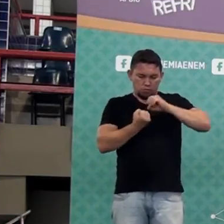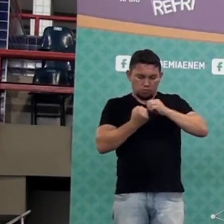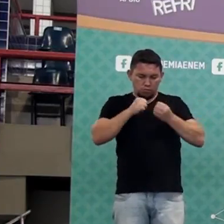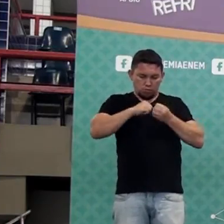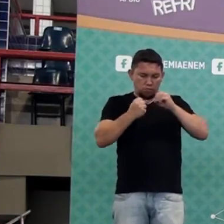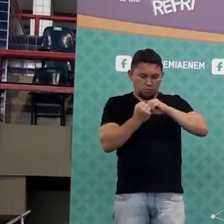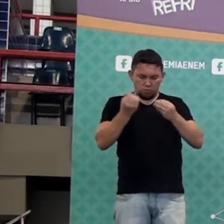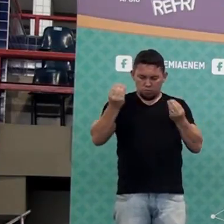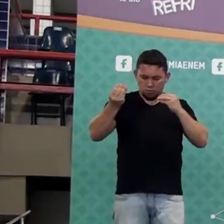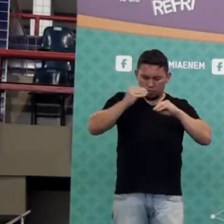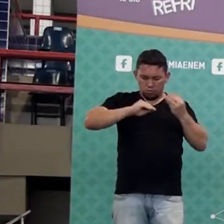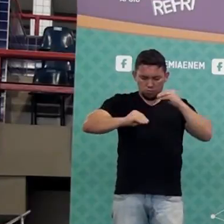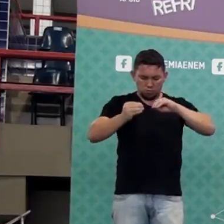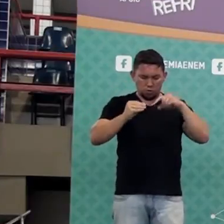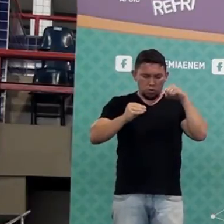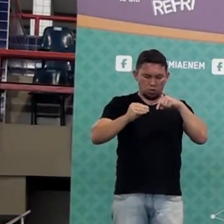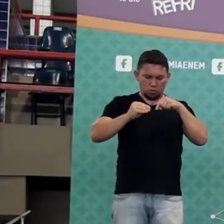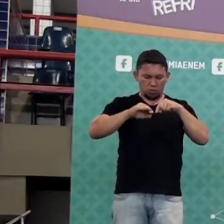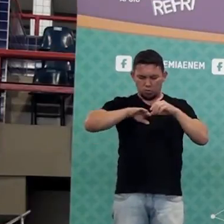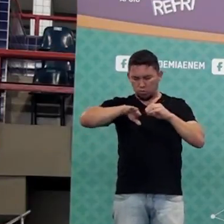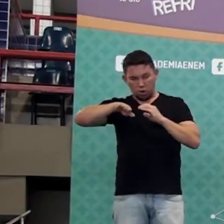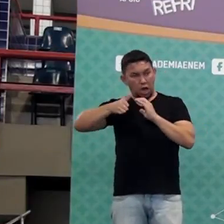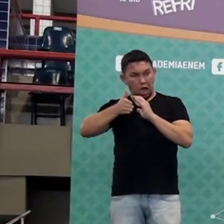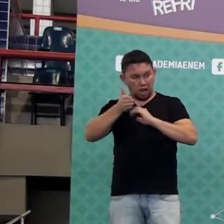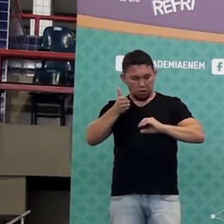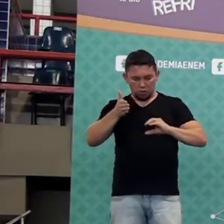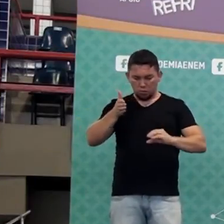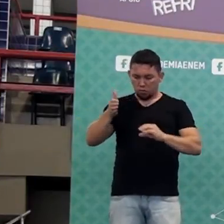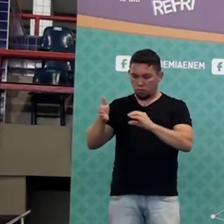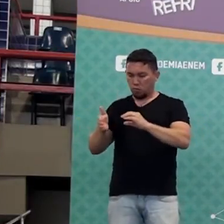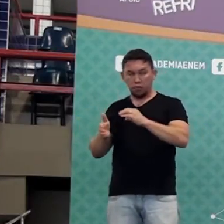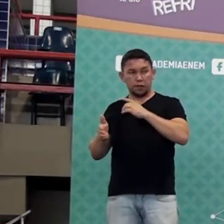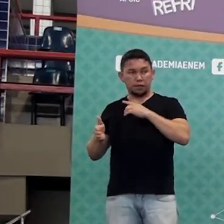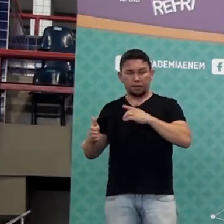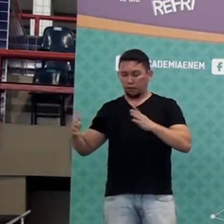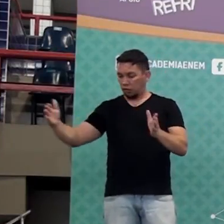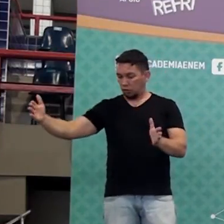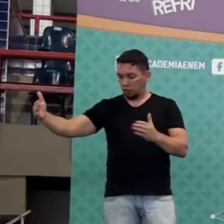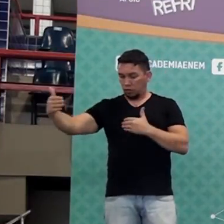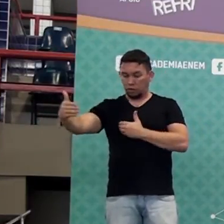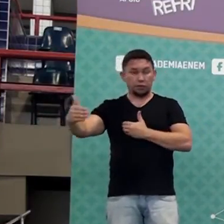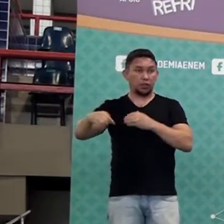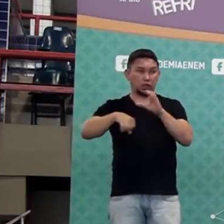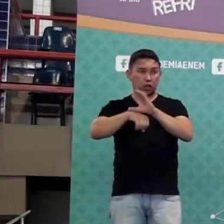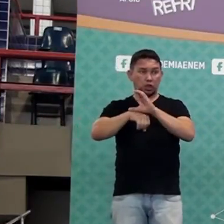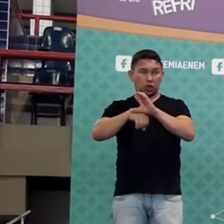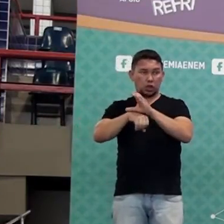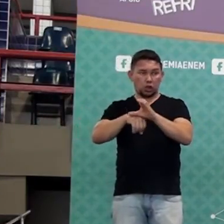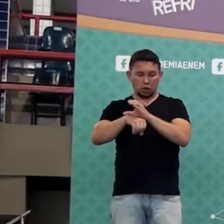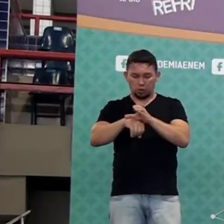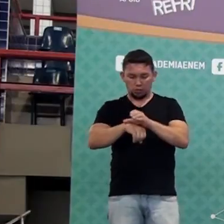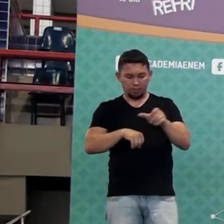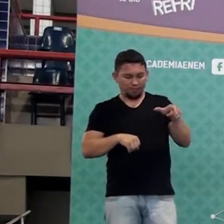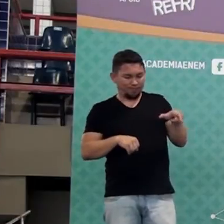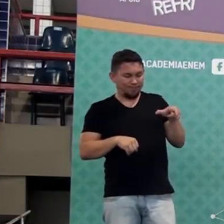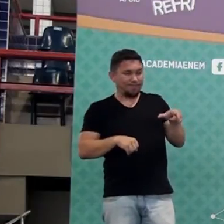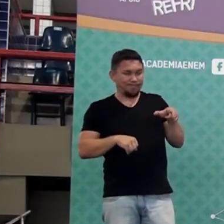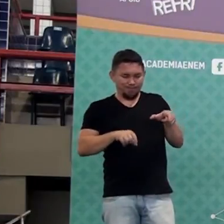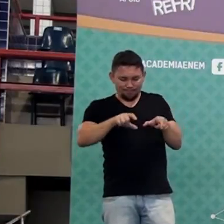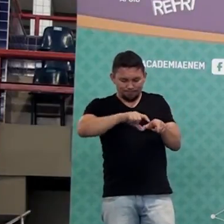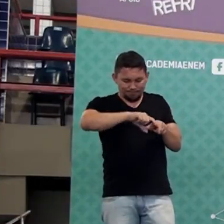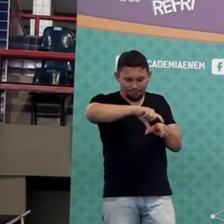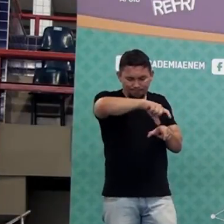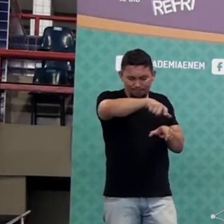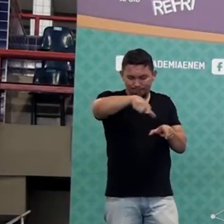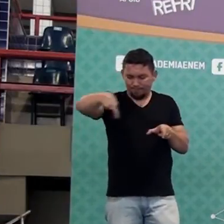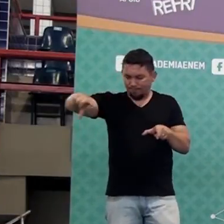O que é que a gente faz hoje com esse material? A gente coloca em grandes caixas de concreto, um concreto bem espesso, para